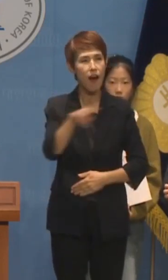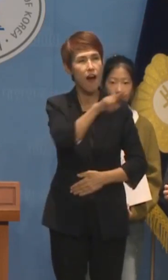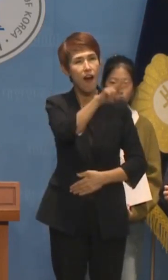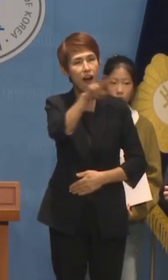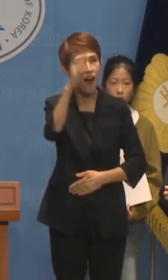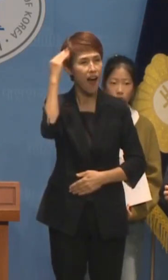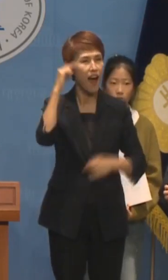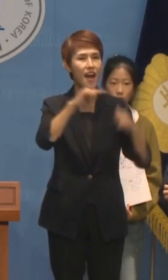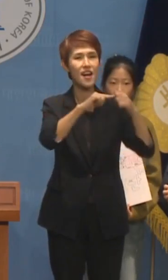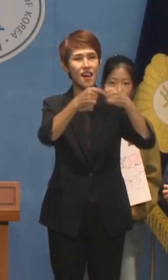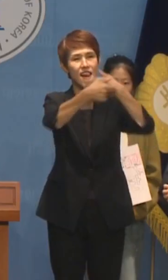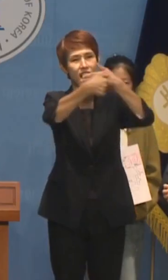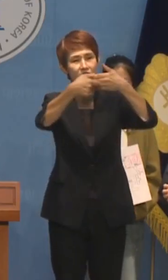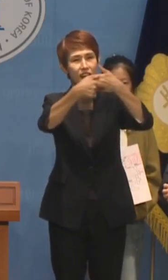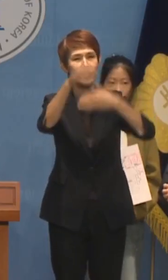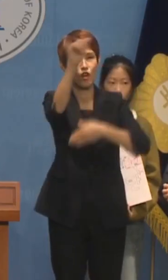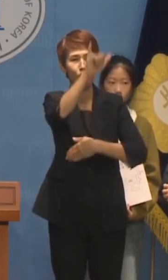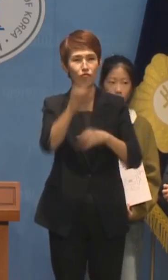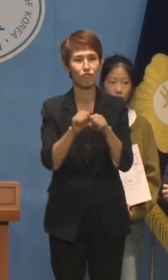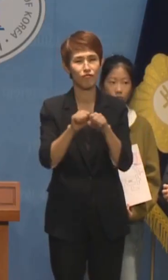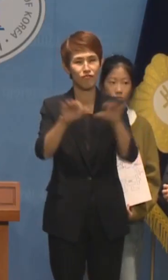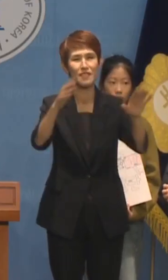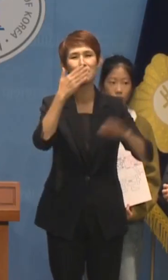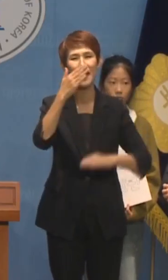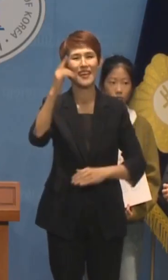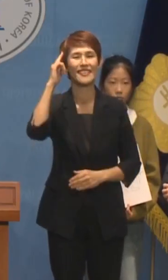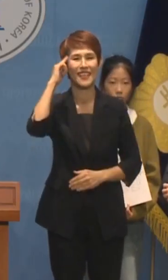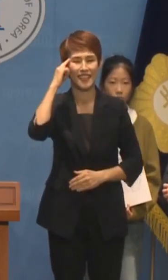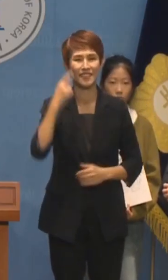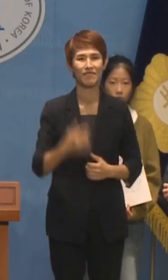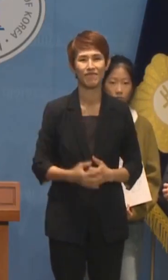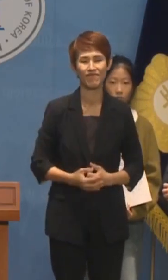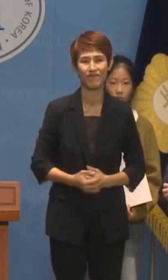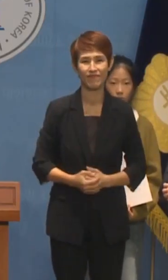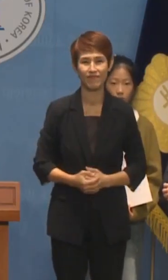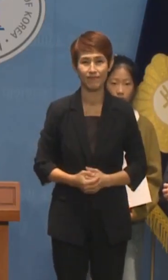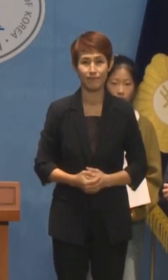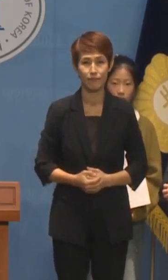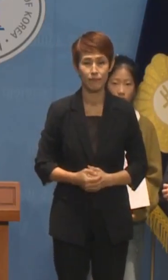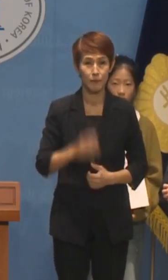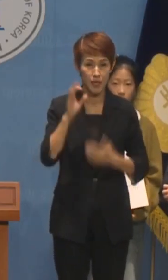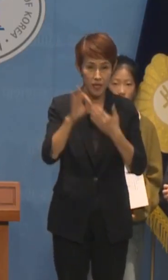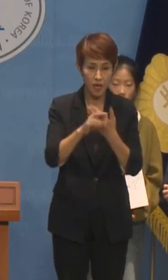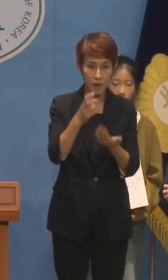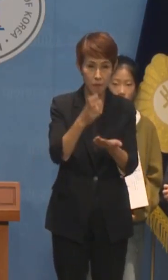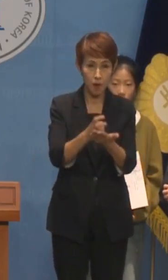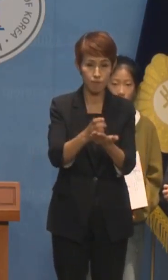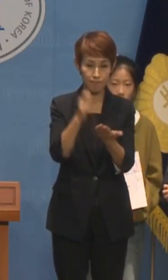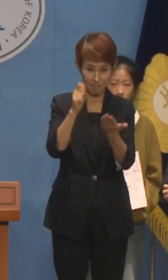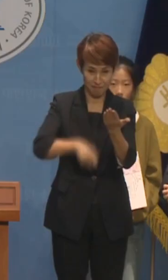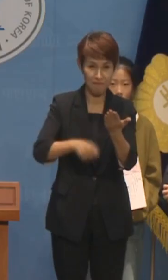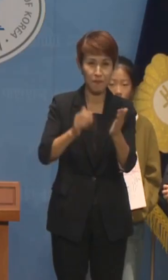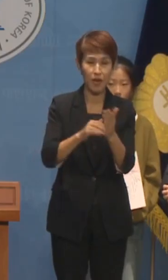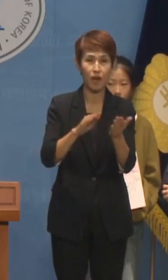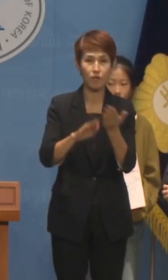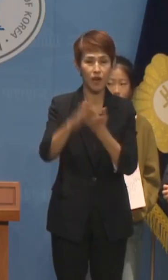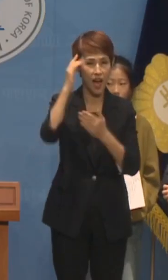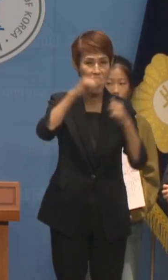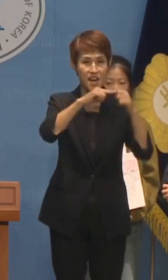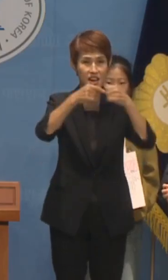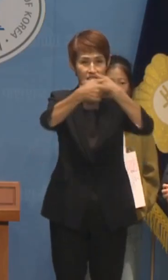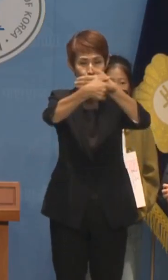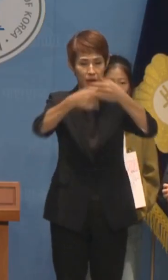한글 간판이 전국에 퍼지게 될 것이라고 확신합니다. 만약 이 법안이 발의되어 한글